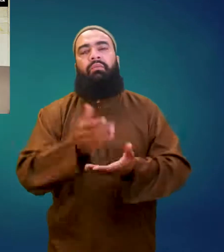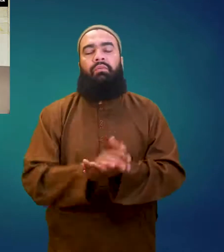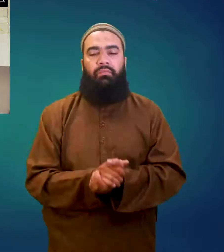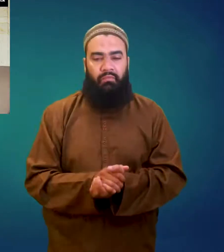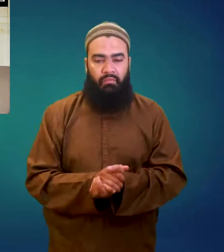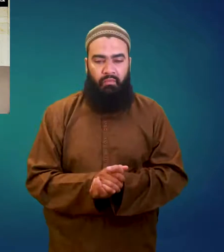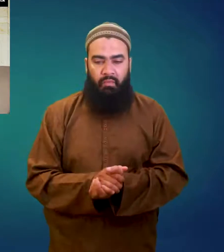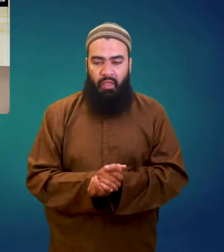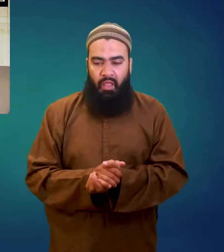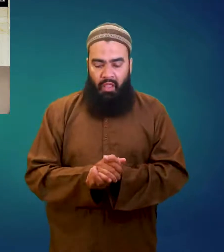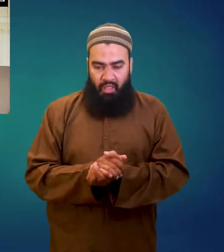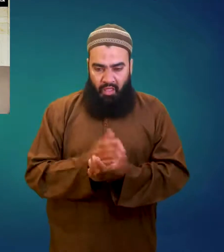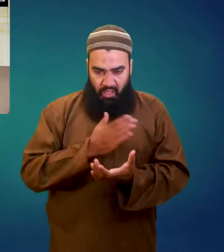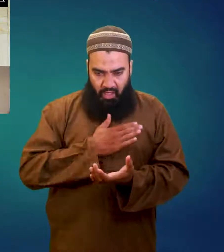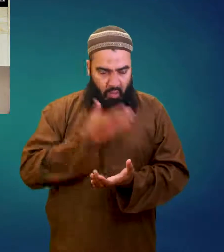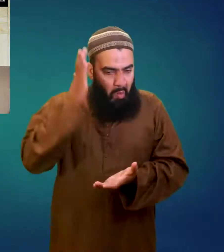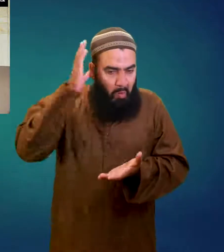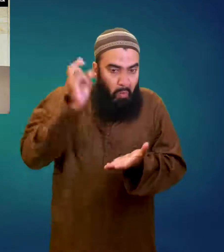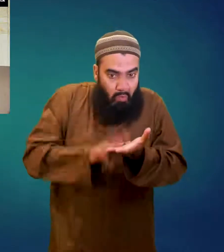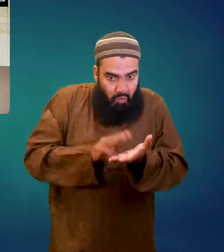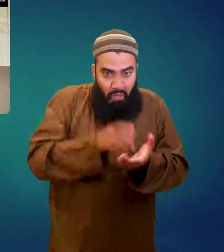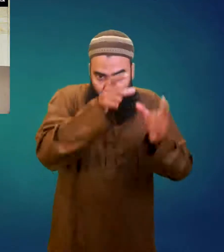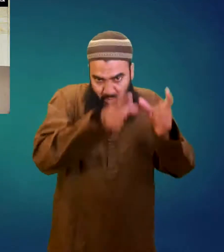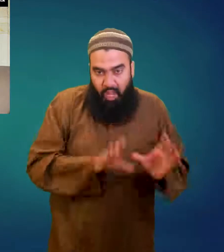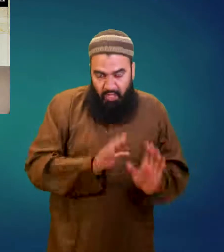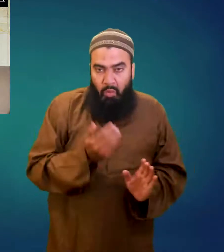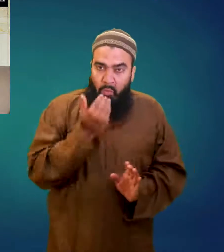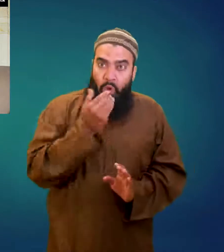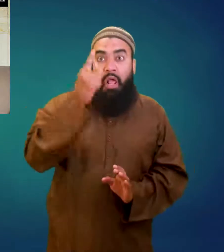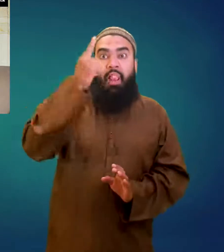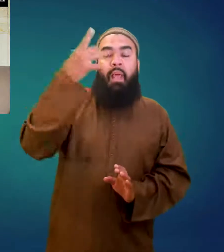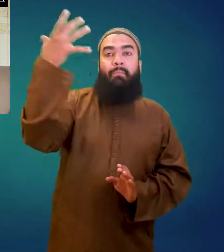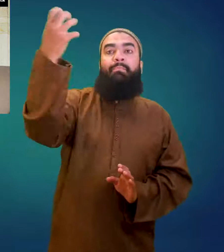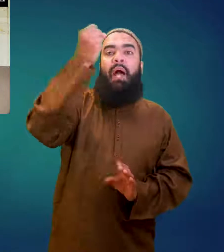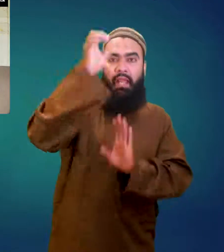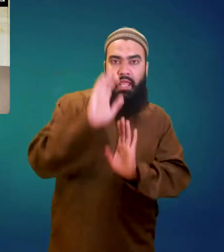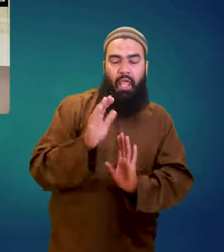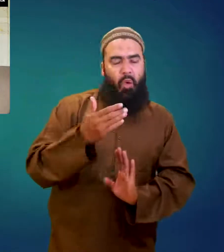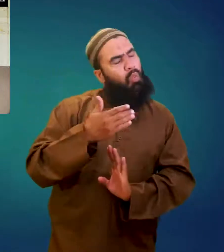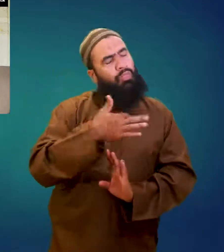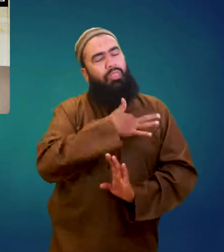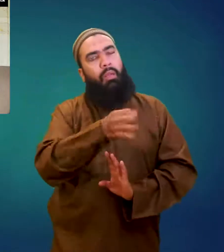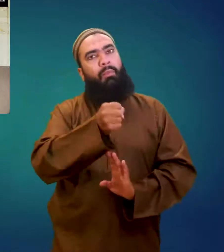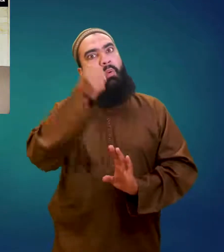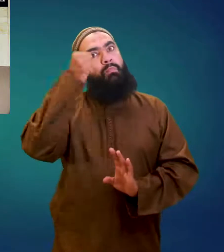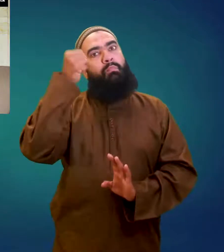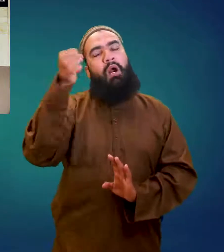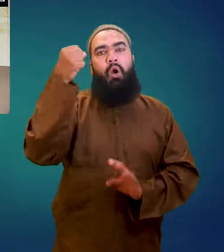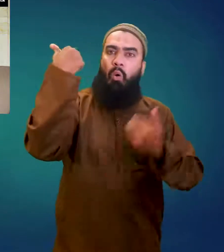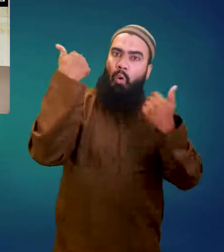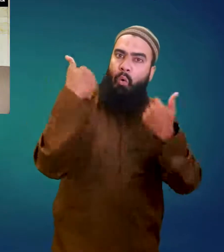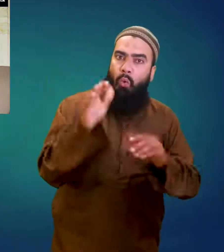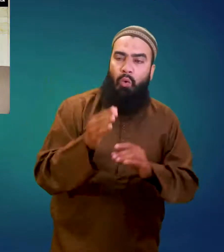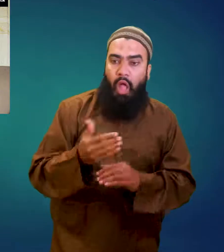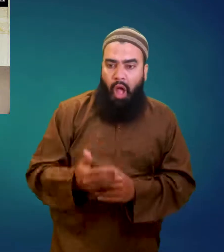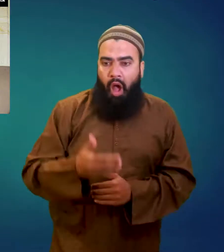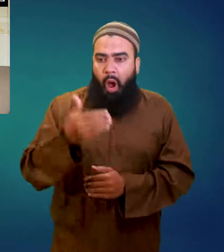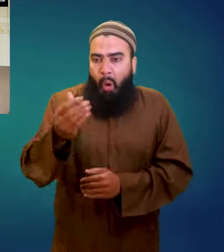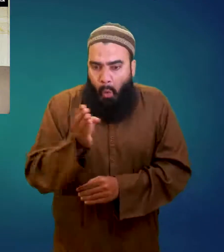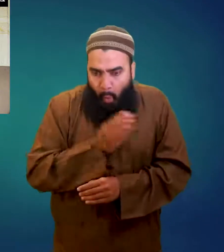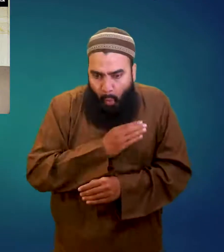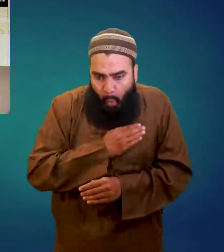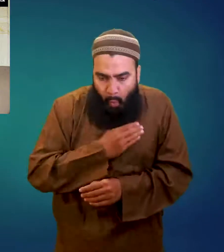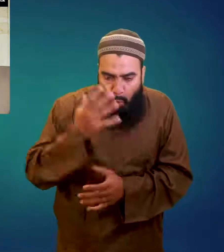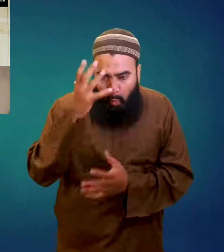جن لوگوں نے کہا کہ ہمارا رب اللہ ہے، پھر اس پر استقامت کے ساتھ ڈٹ گئے، تو ان کے لیے نہ